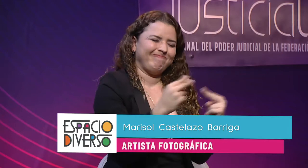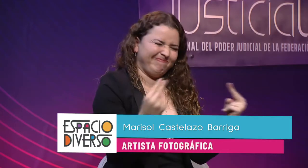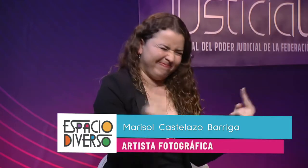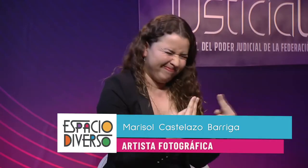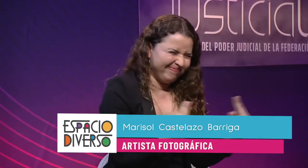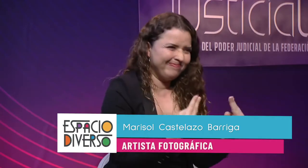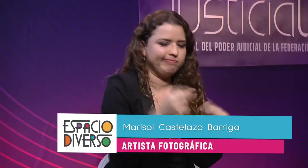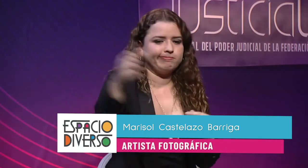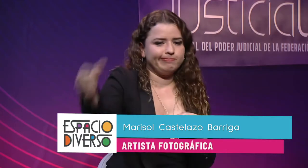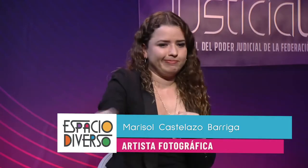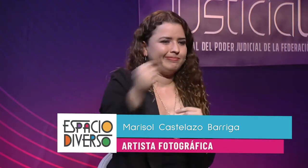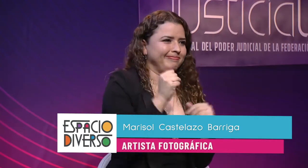para sordos que sí,